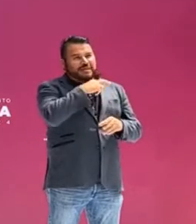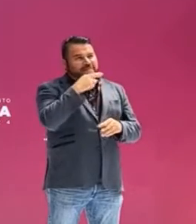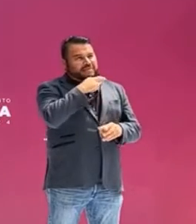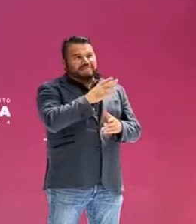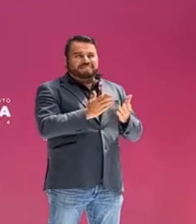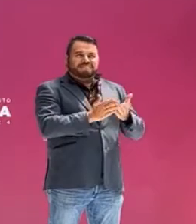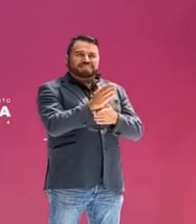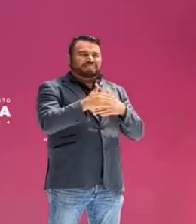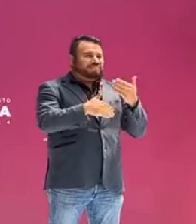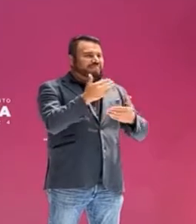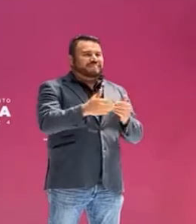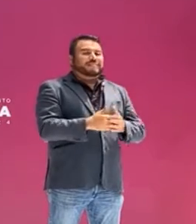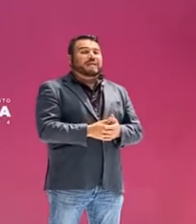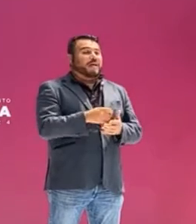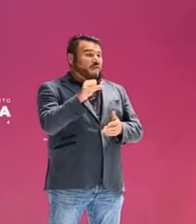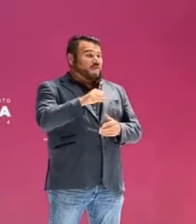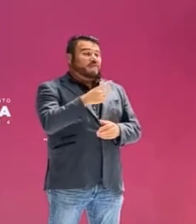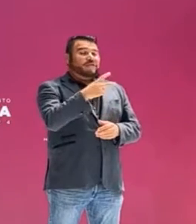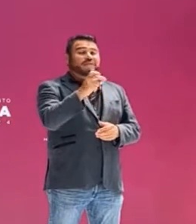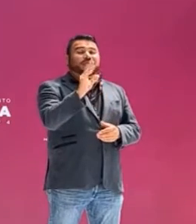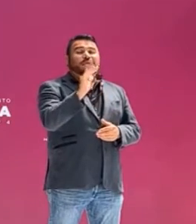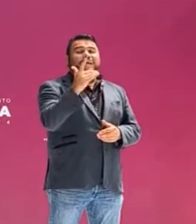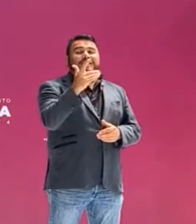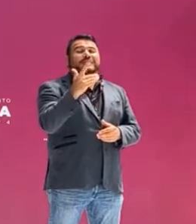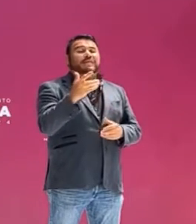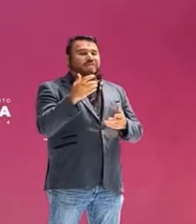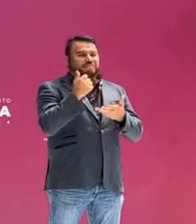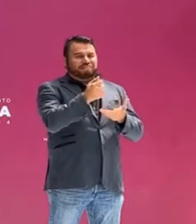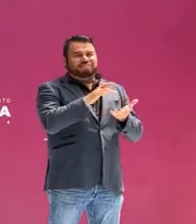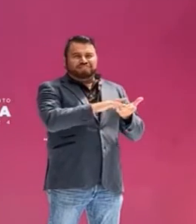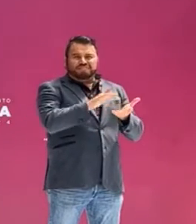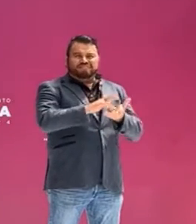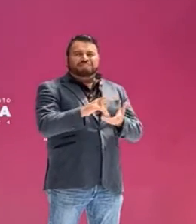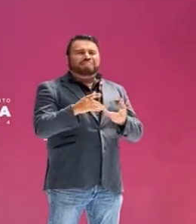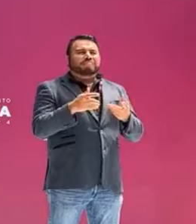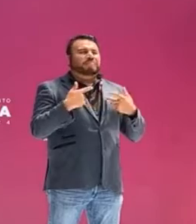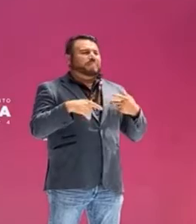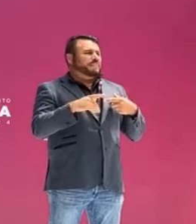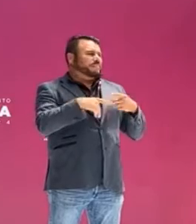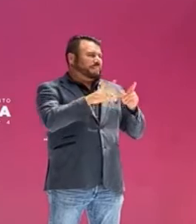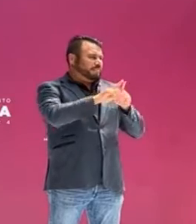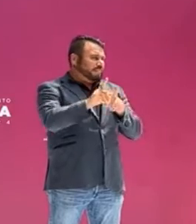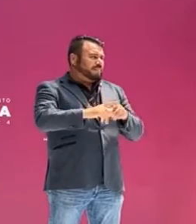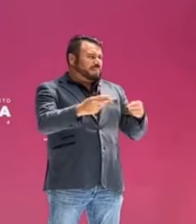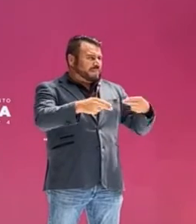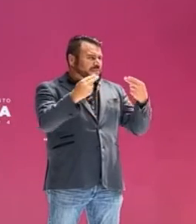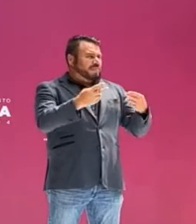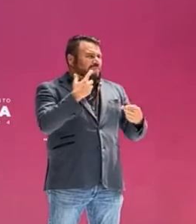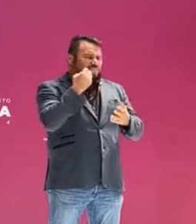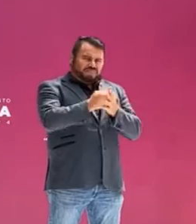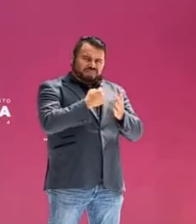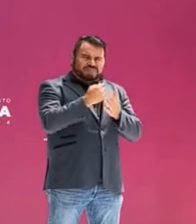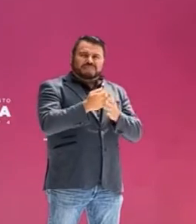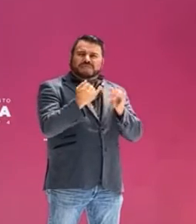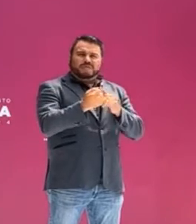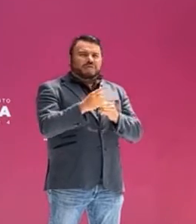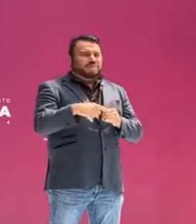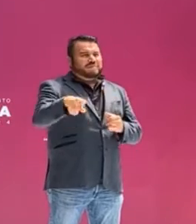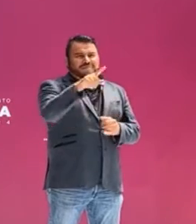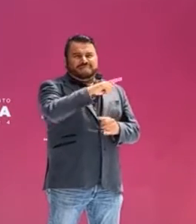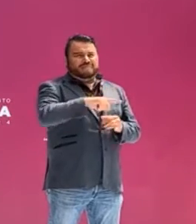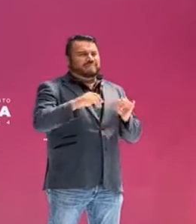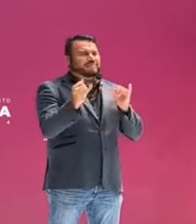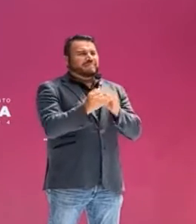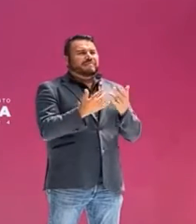están dando 255 microfinanciamientos a gente luchadora, como todos ustedes lo son,